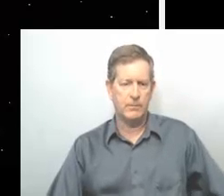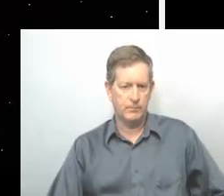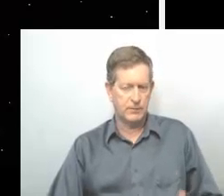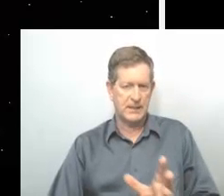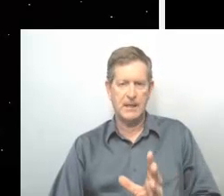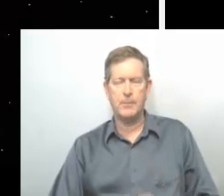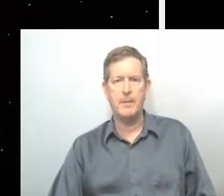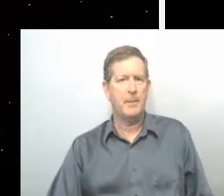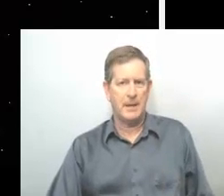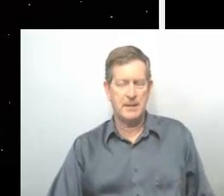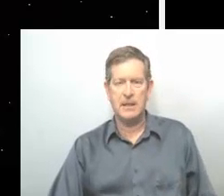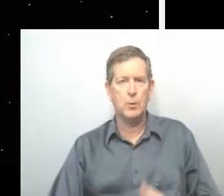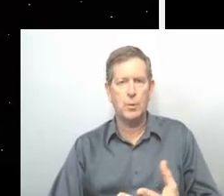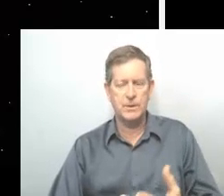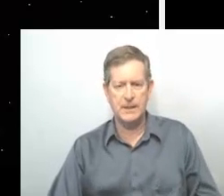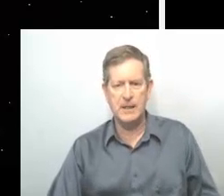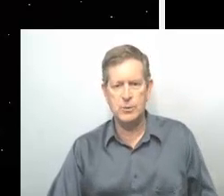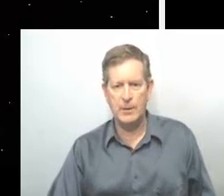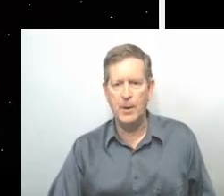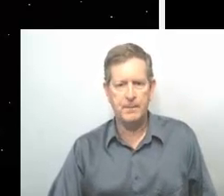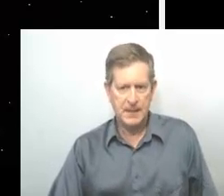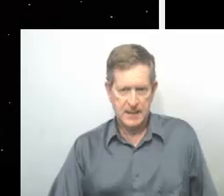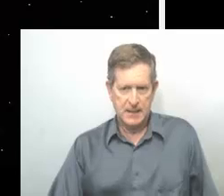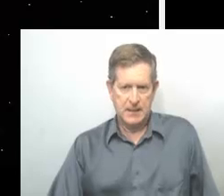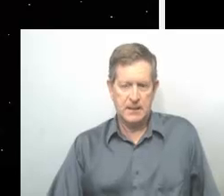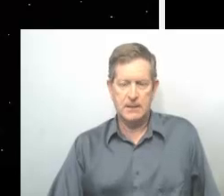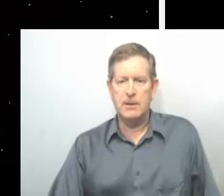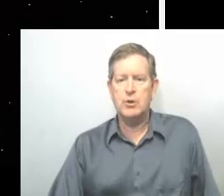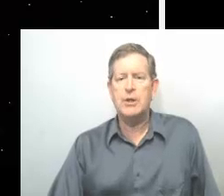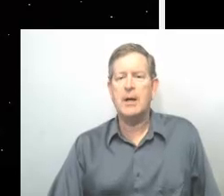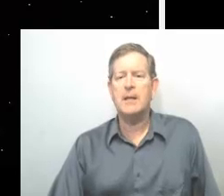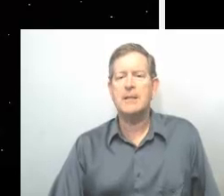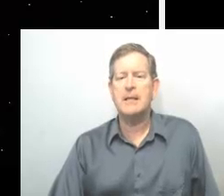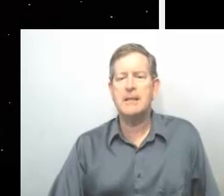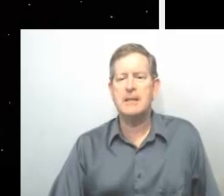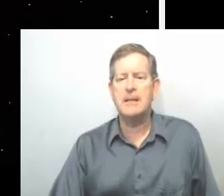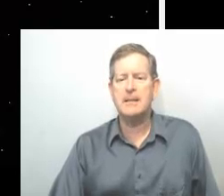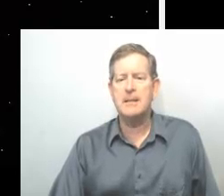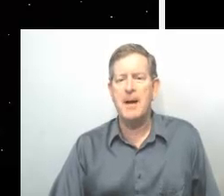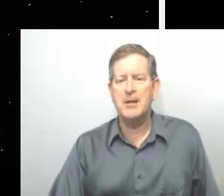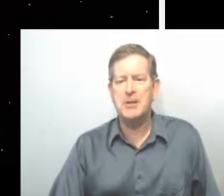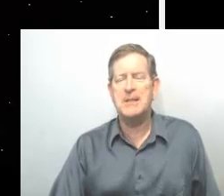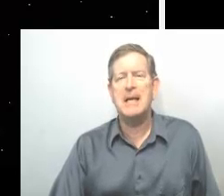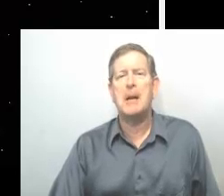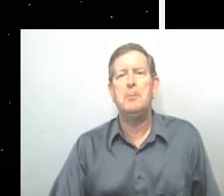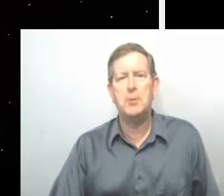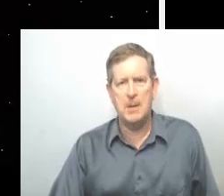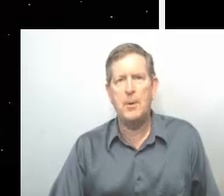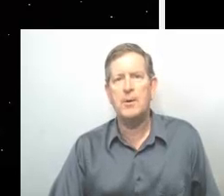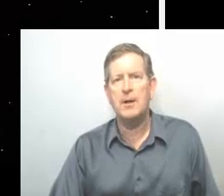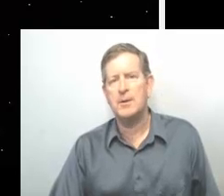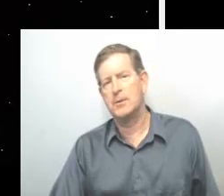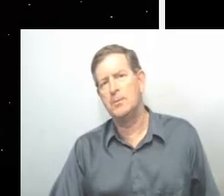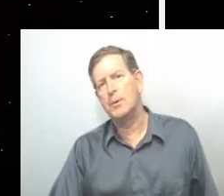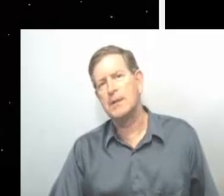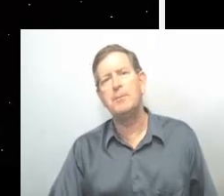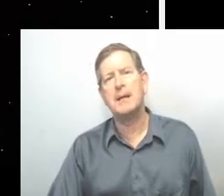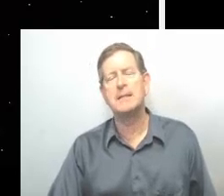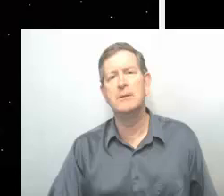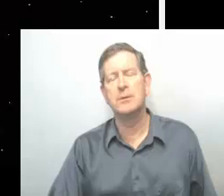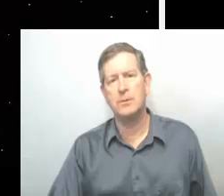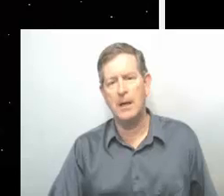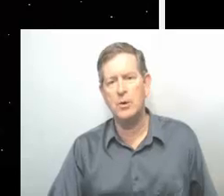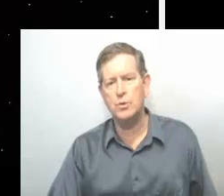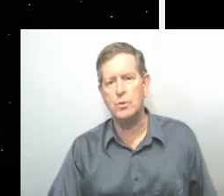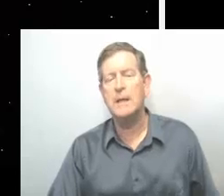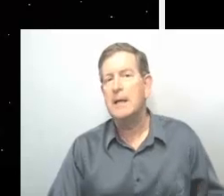Ensuite, ça c'est la première partie qui nous concerne actuellement. Je dirais que cette image ici est la plus importante pour cette